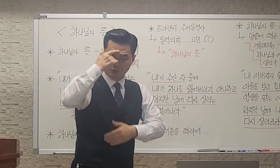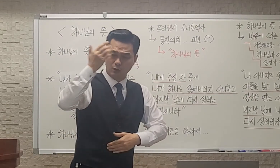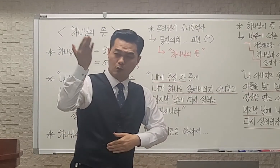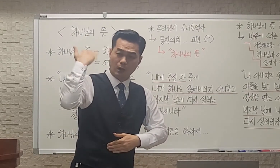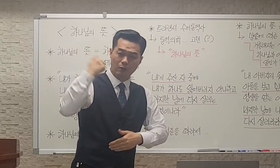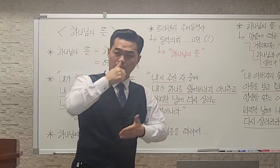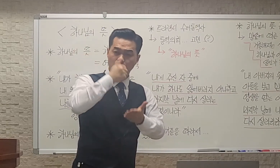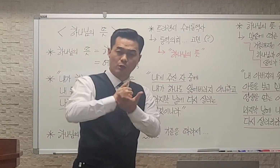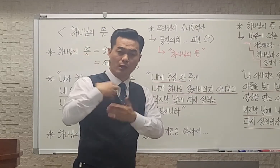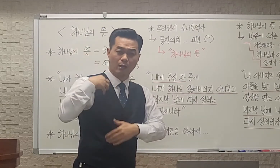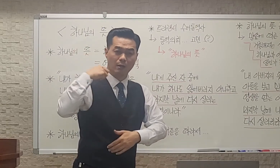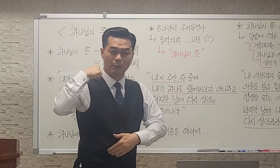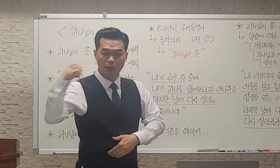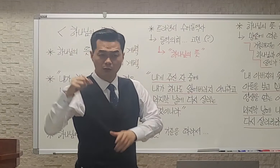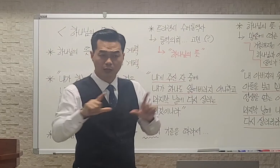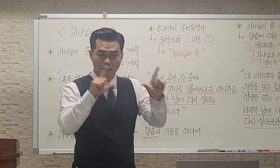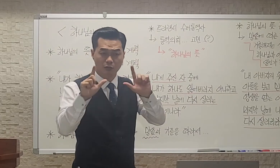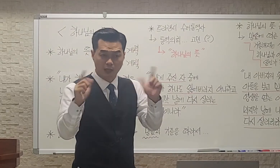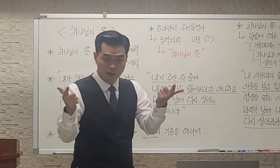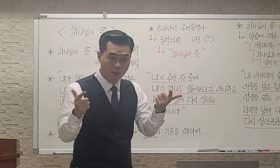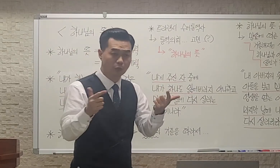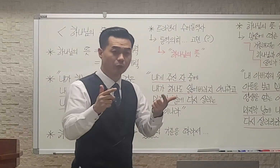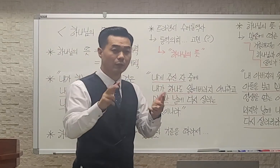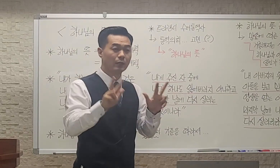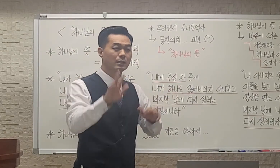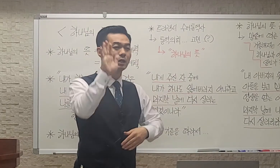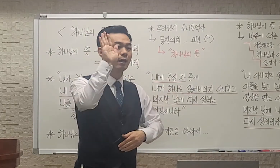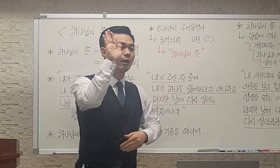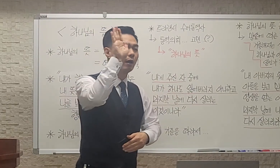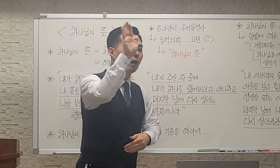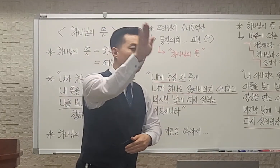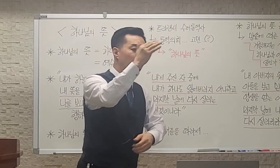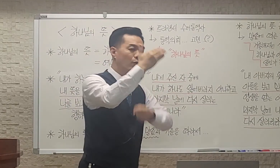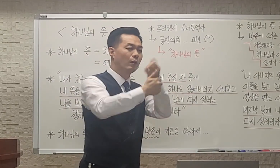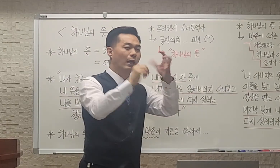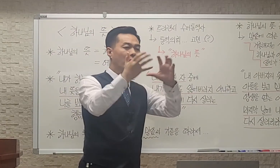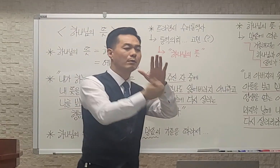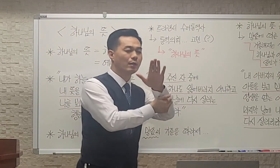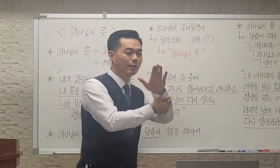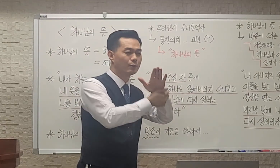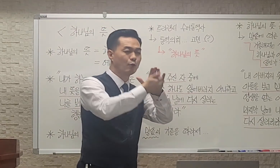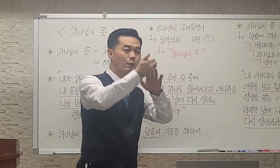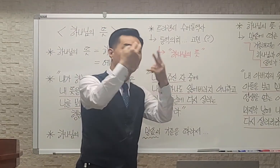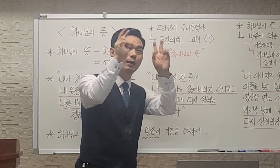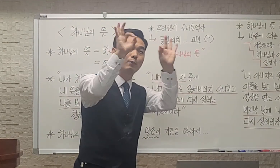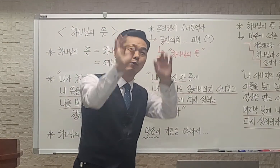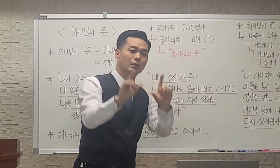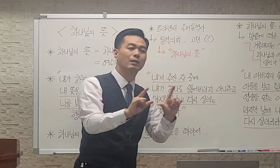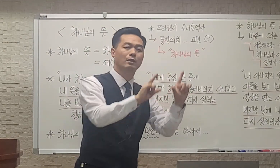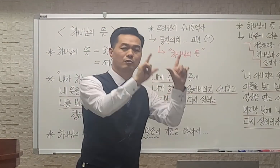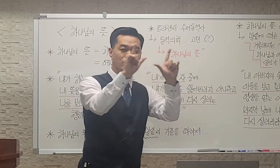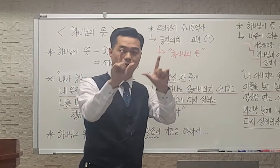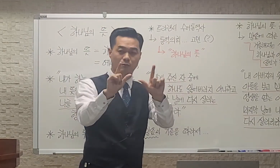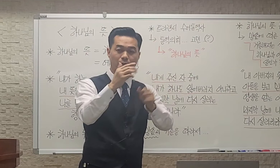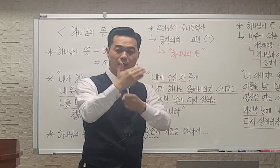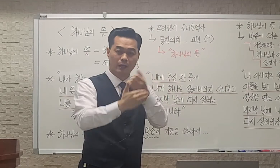그리고 과거에 죄에 매여나는 것이 아니고 이제 앞으로 하나님 나라를 소망 바라보고 살게 하셨어요.